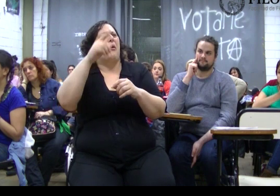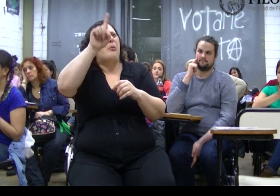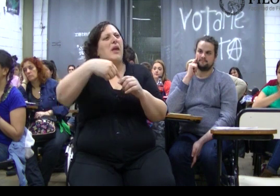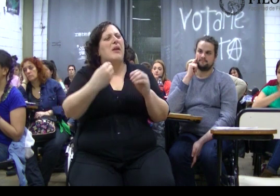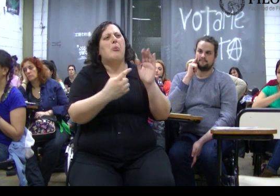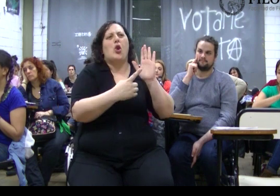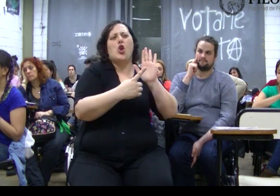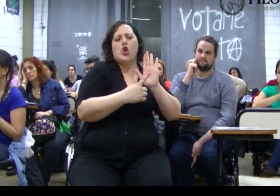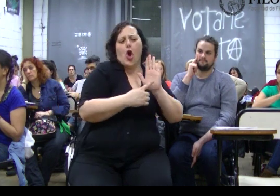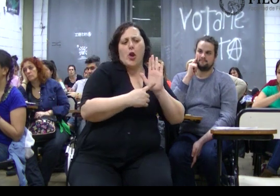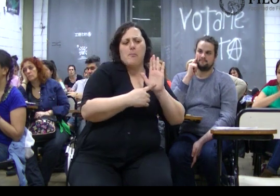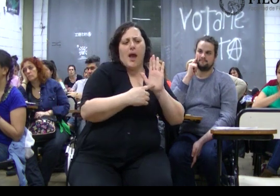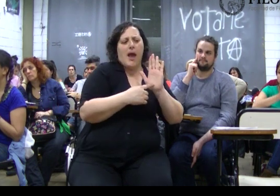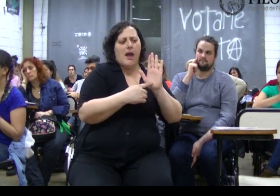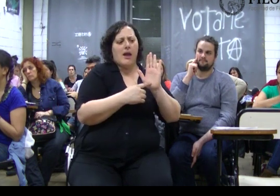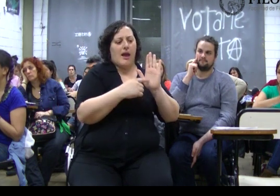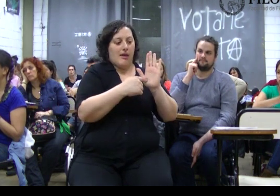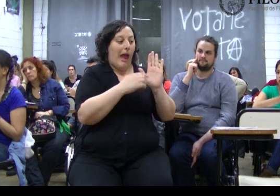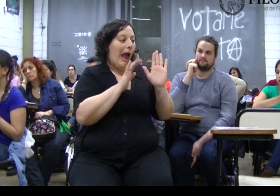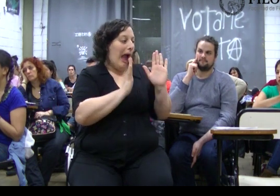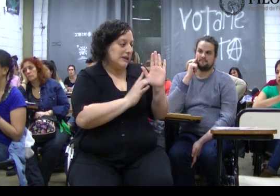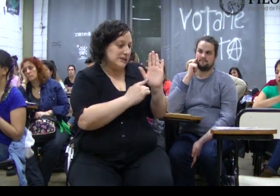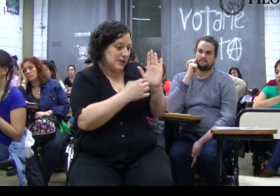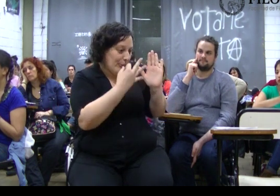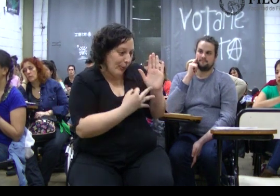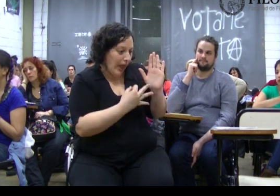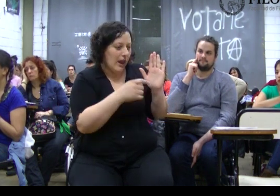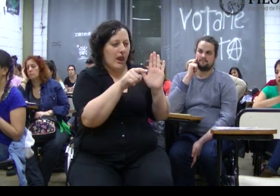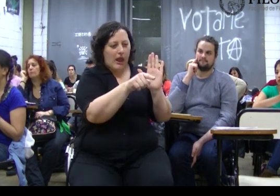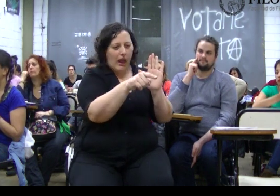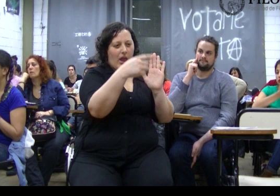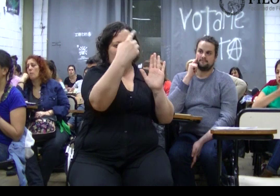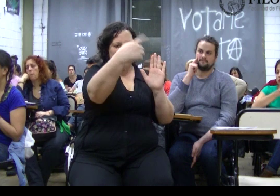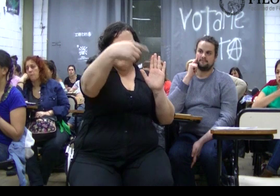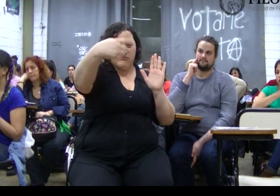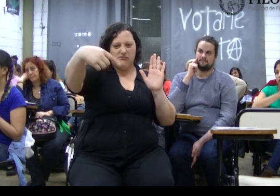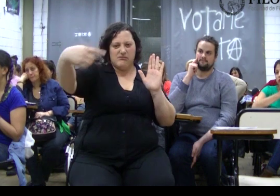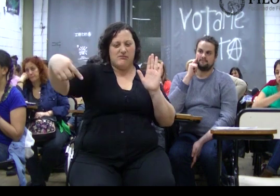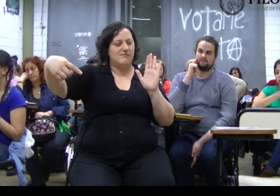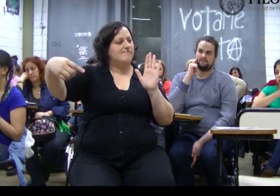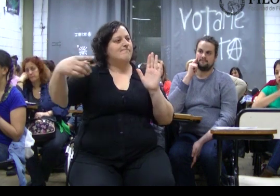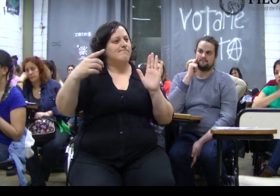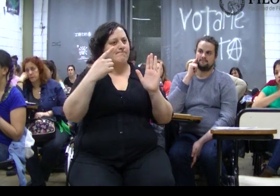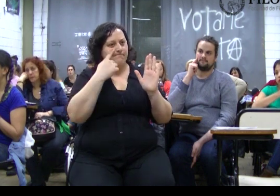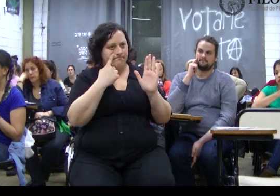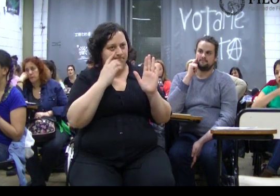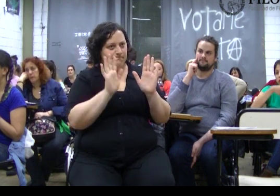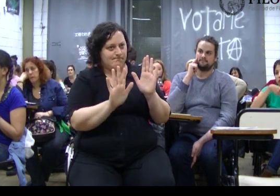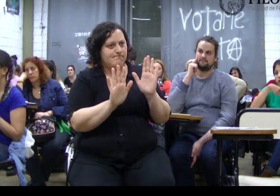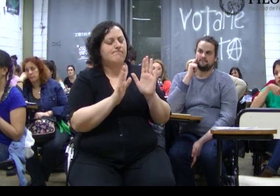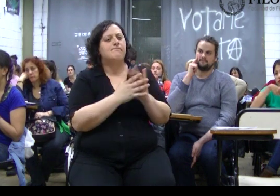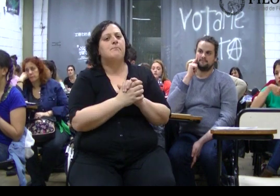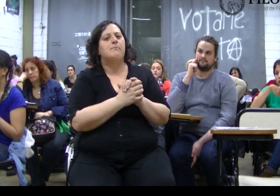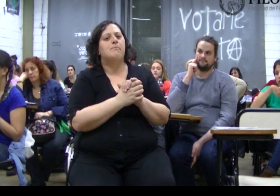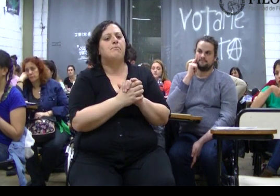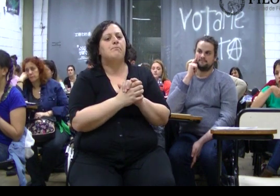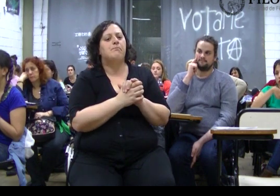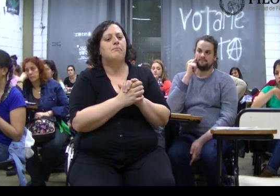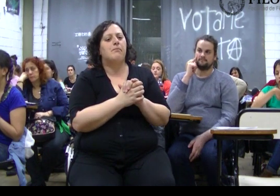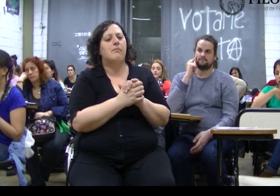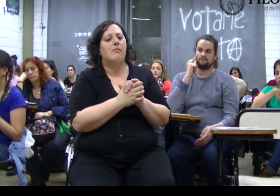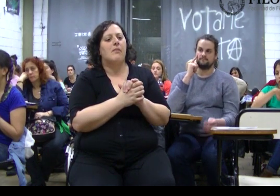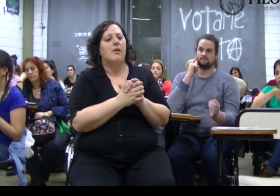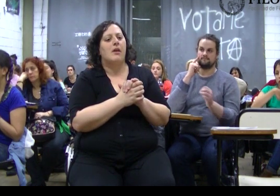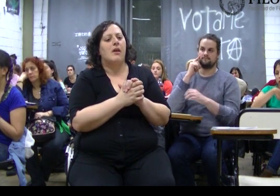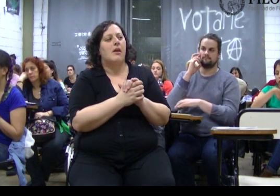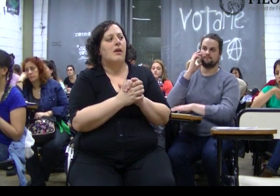noción misma de diversidad se vuelve medio sin fronteras, sin límites. Entonces, si bien es muy